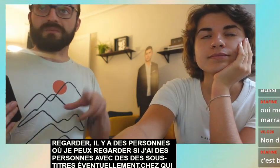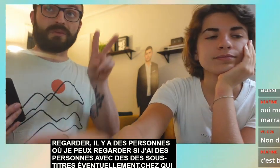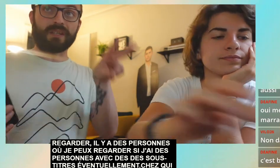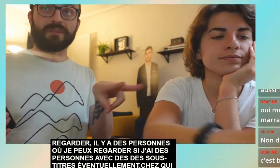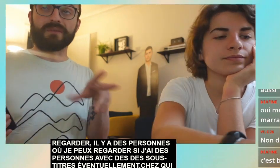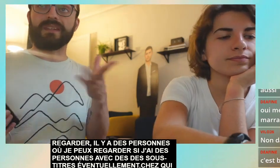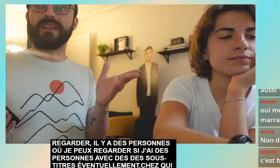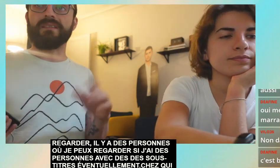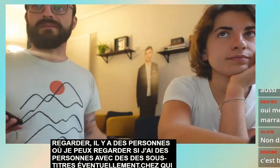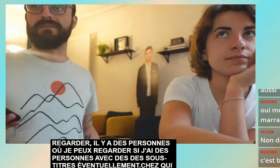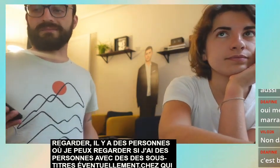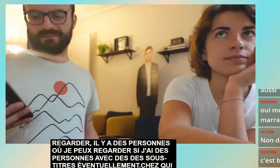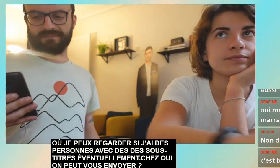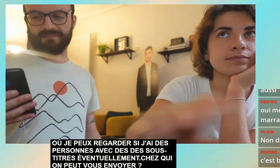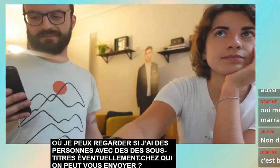Je regarde aussi, hein.